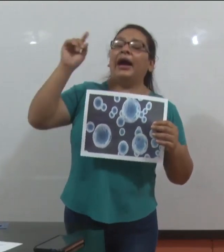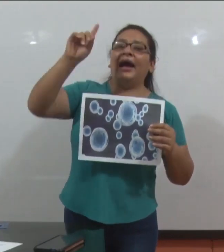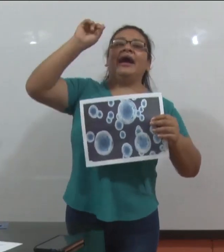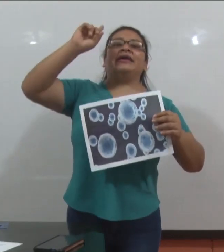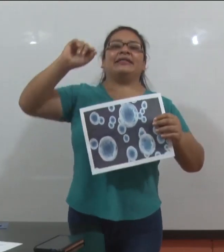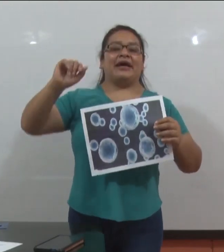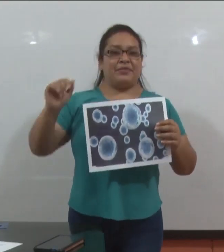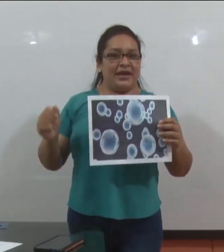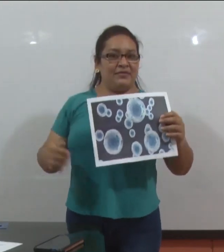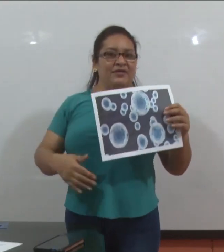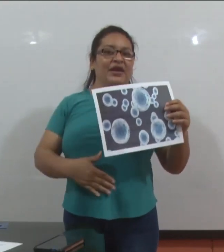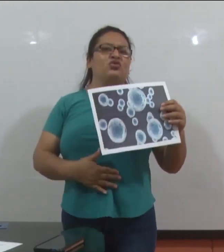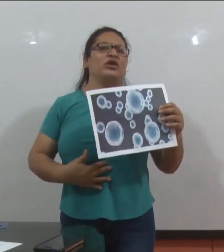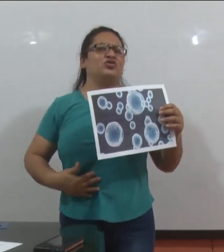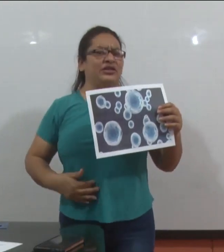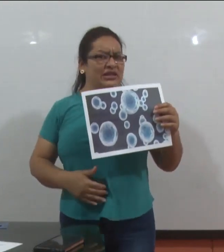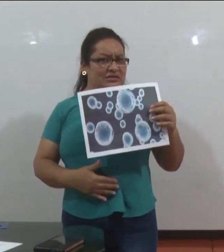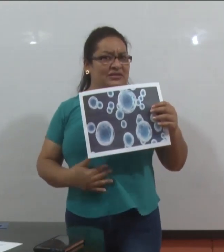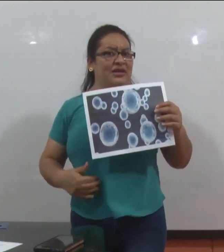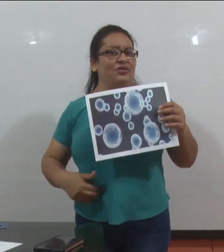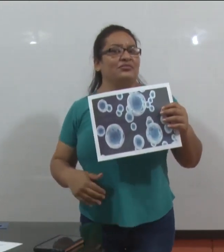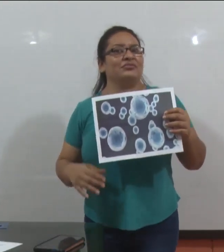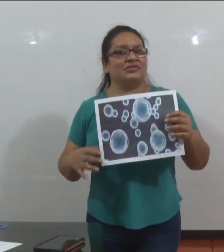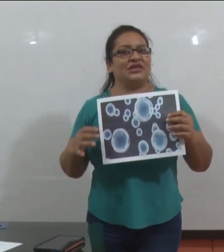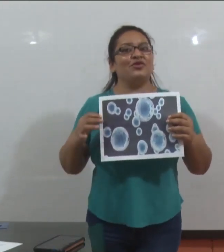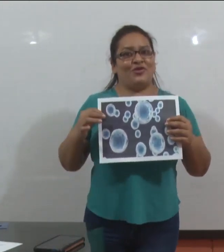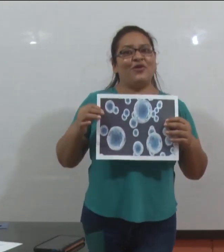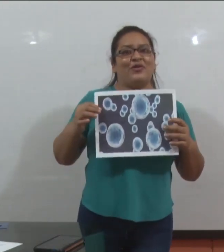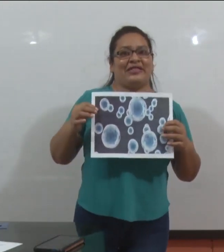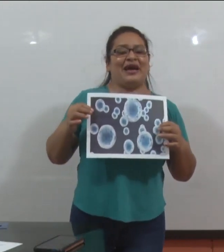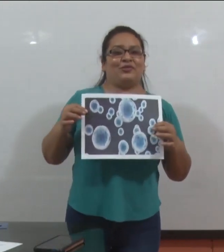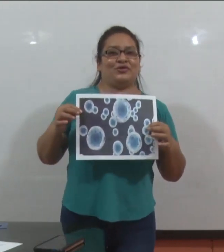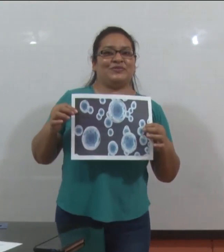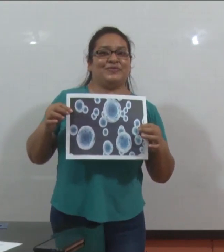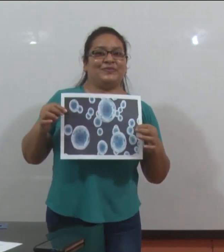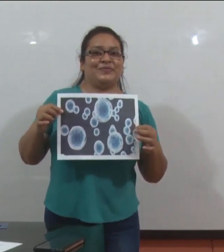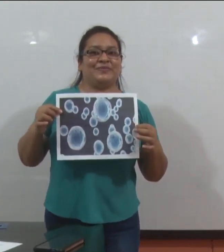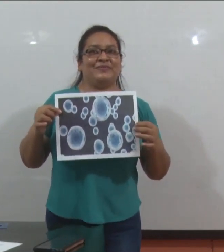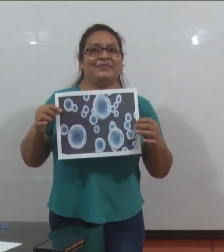Ah, y que también vive en nuestro intestino si no nos cuidamos.